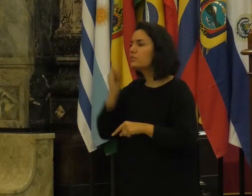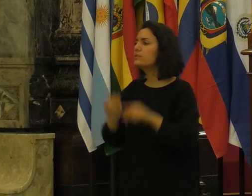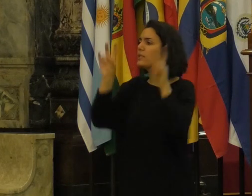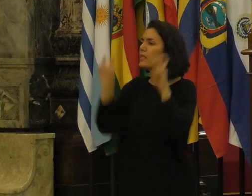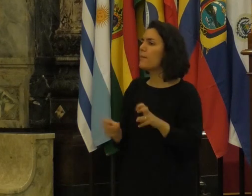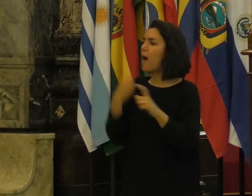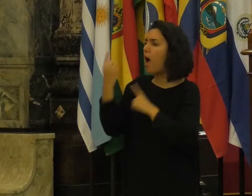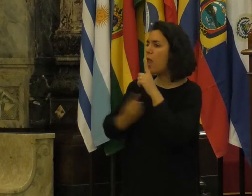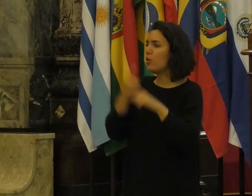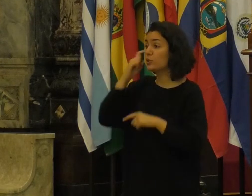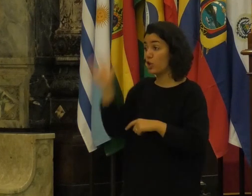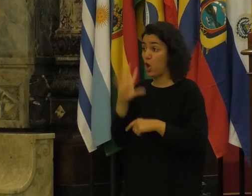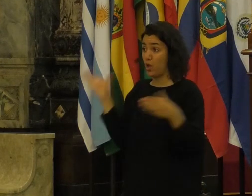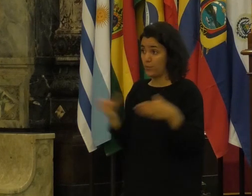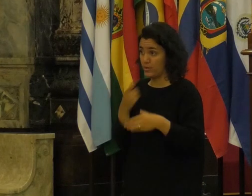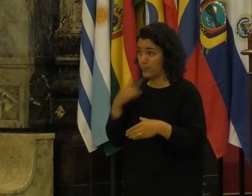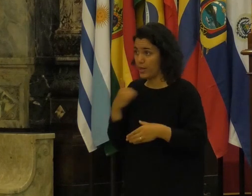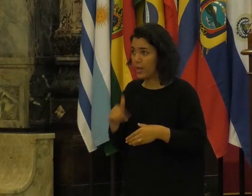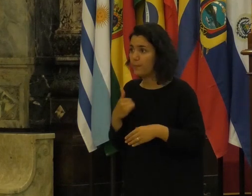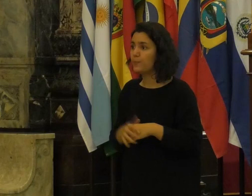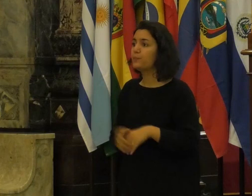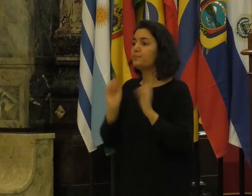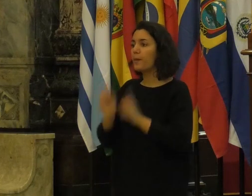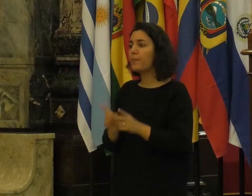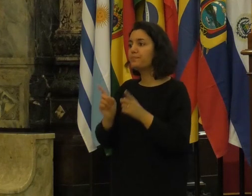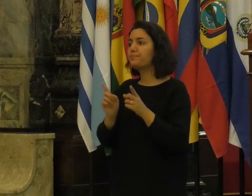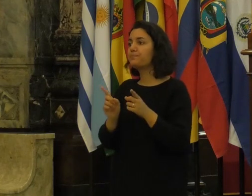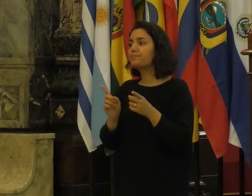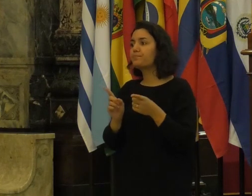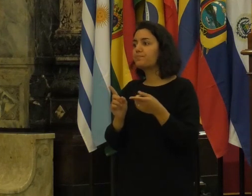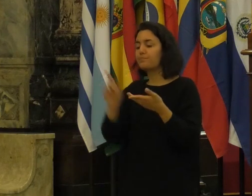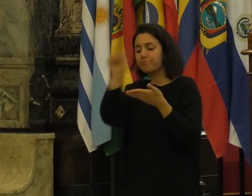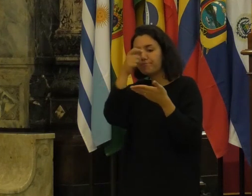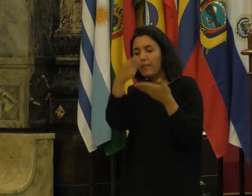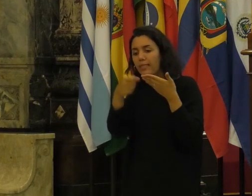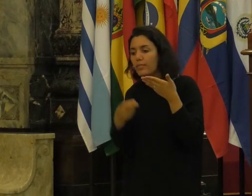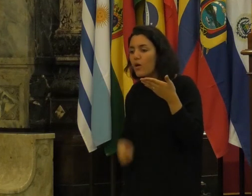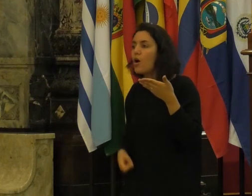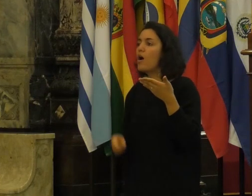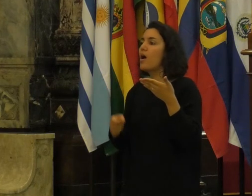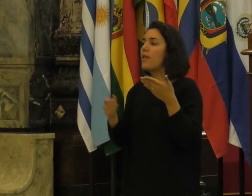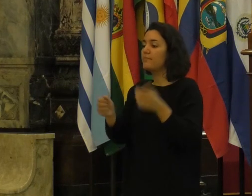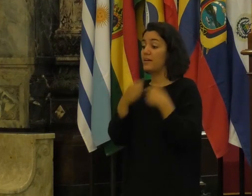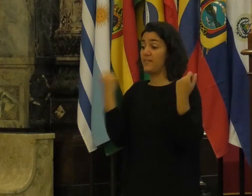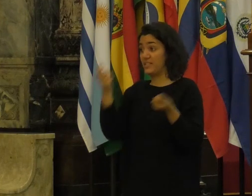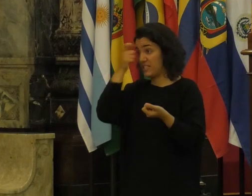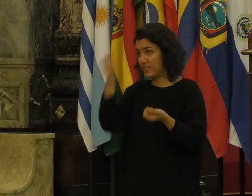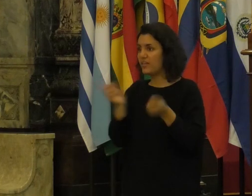en psicología comunitaria, por ejemplo, citar en editores de revistas científicas, por citar, y otras redes.